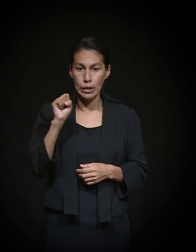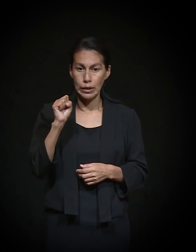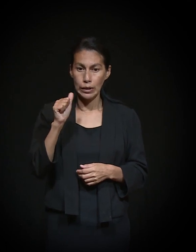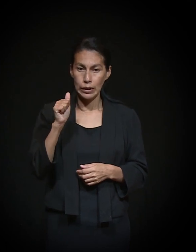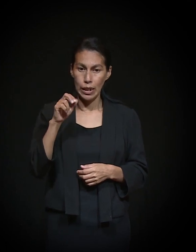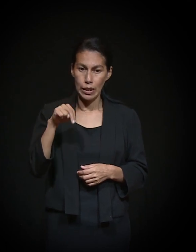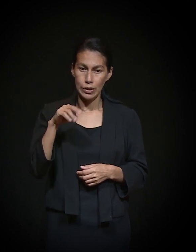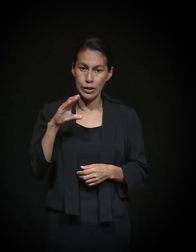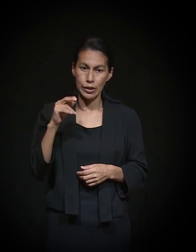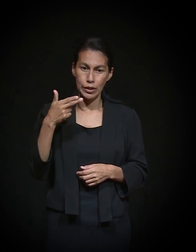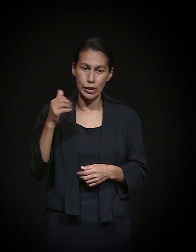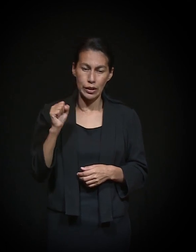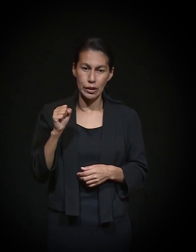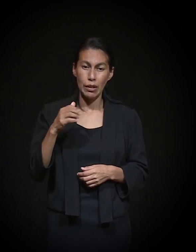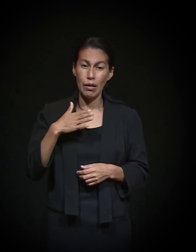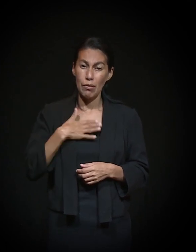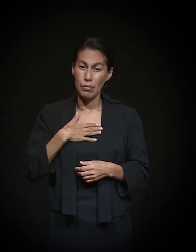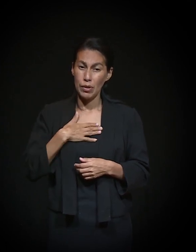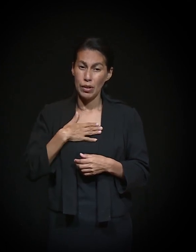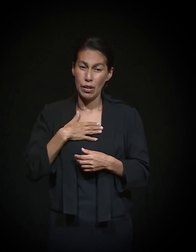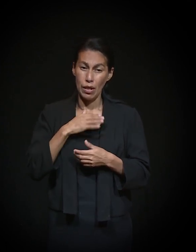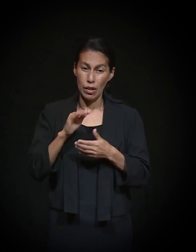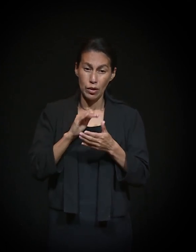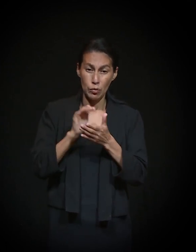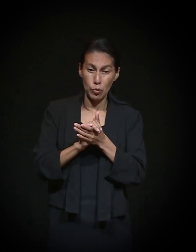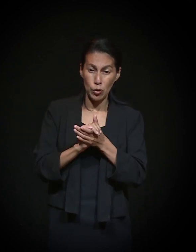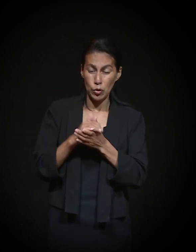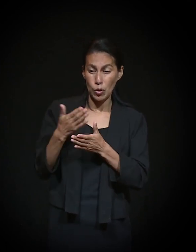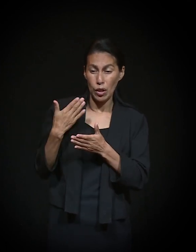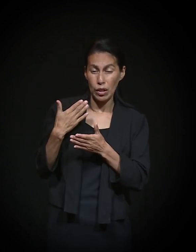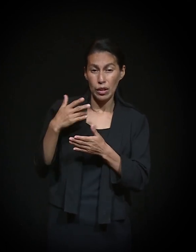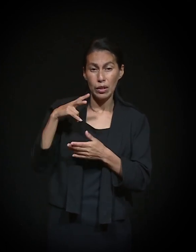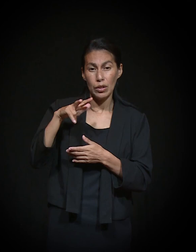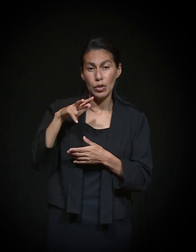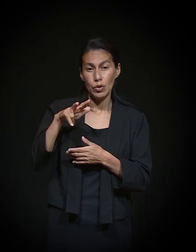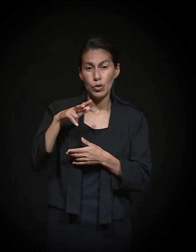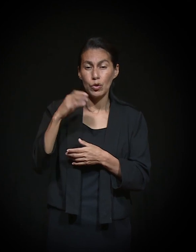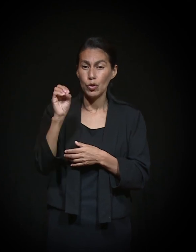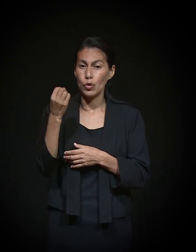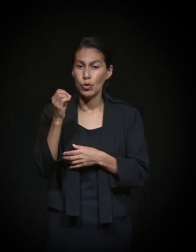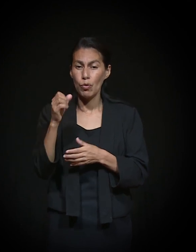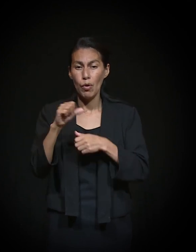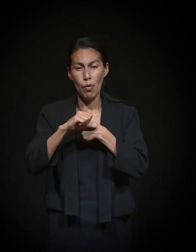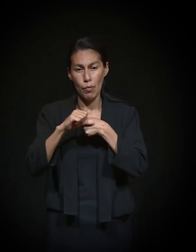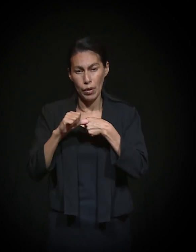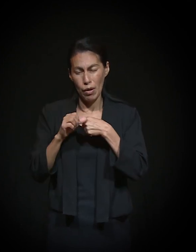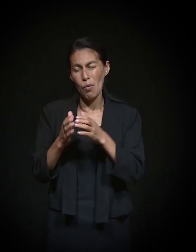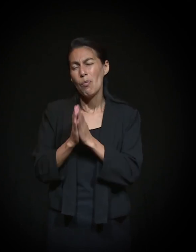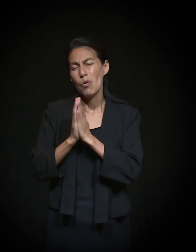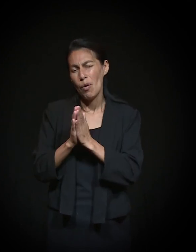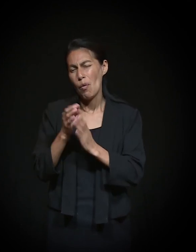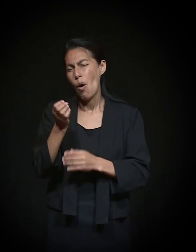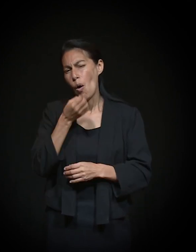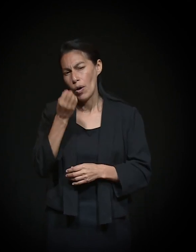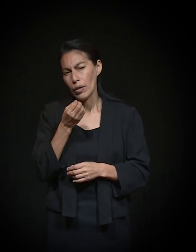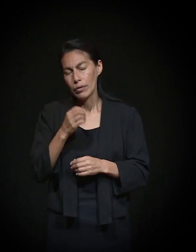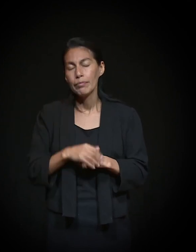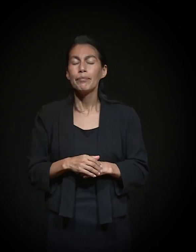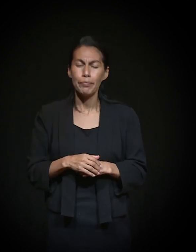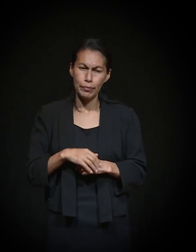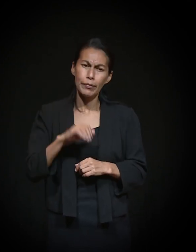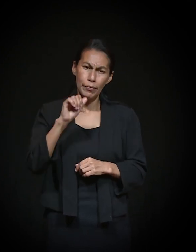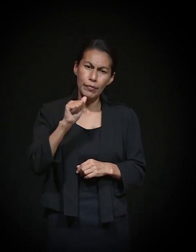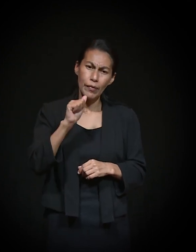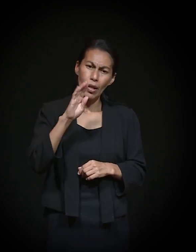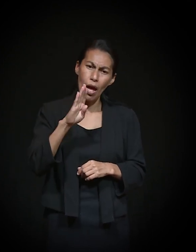Sánchez. Por una cirugía practicada el pasado 18 de octubre. Vamos a estar orando a Ari por